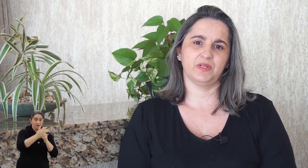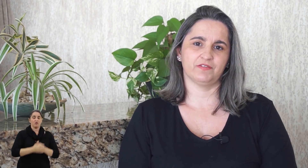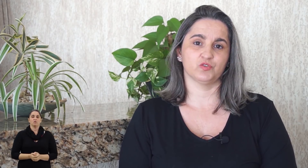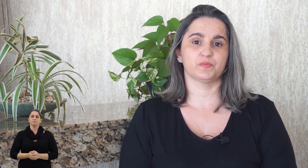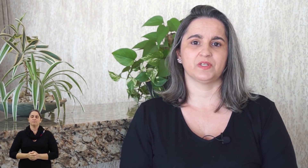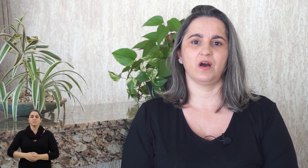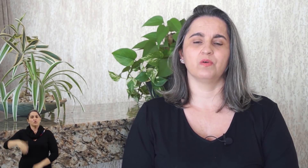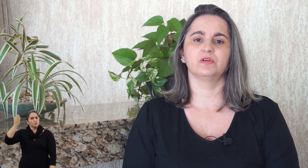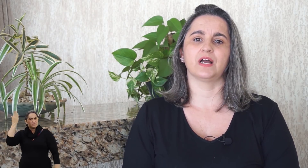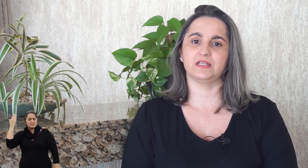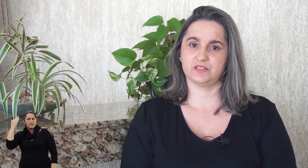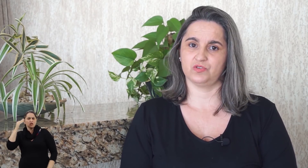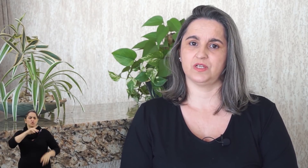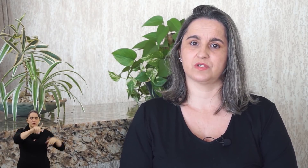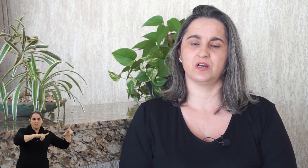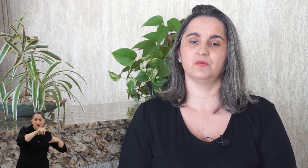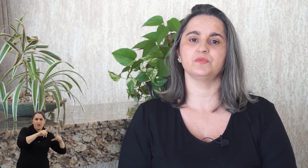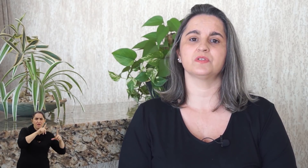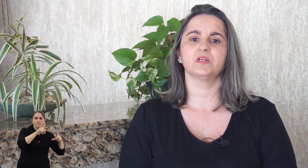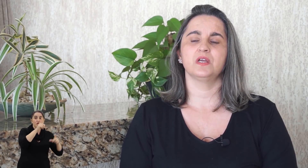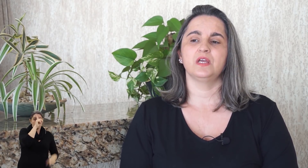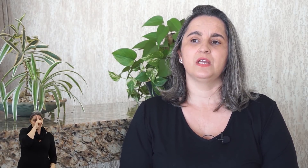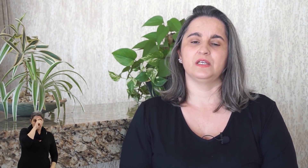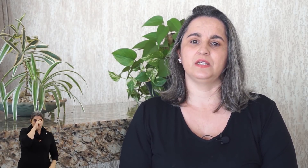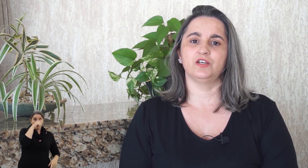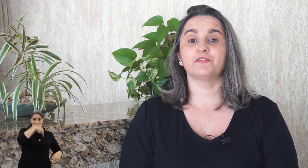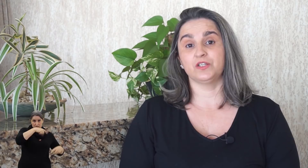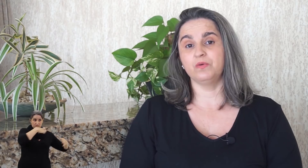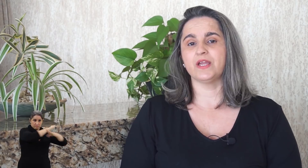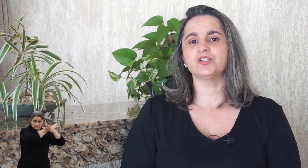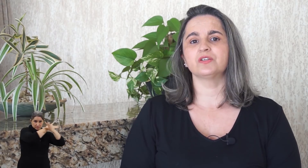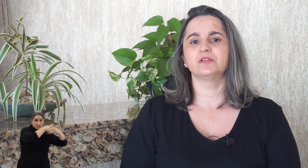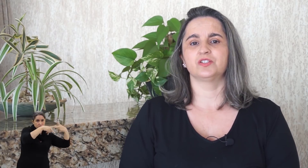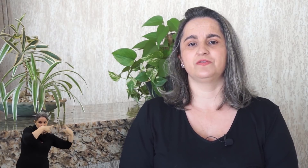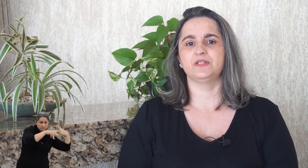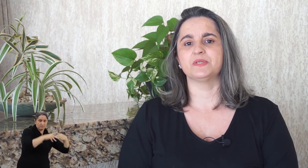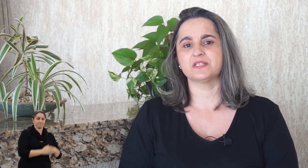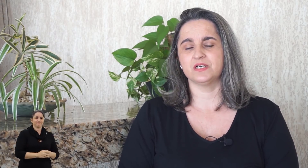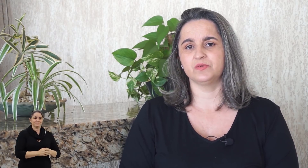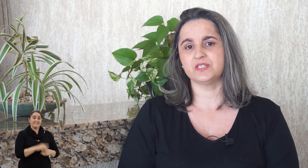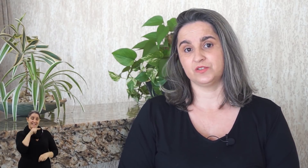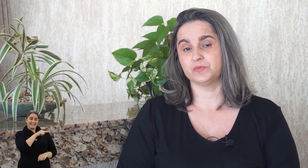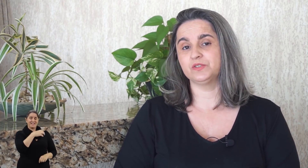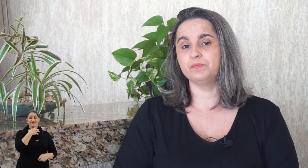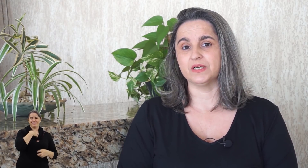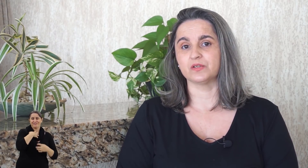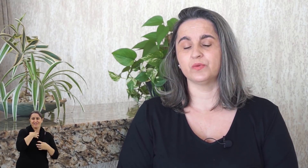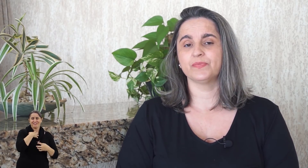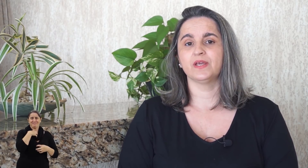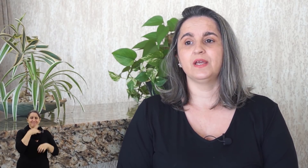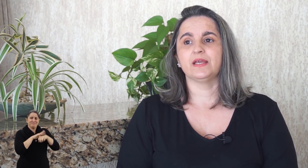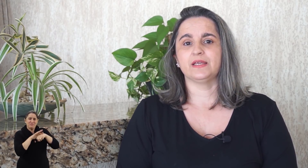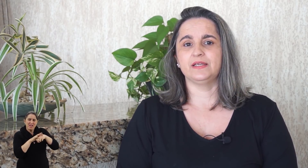Eu trabalhava no hospital aqui em São José dos Campos e eu fiquei doente, tive depressão e síndrome do